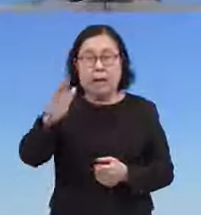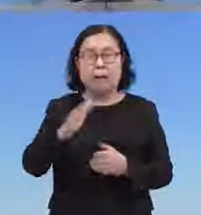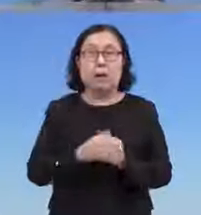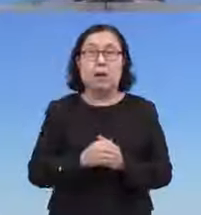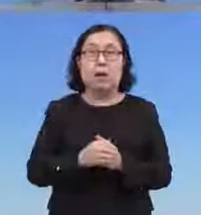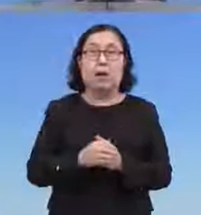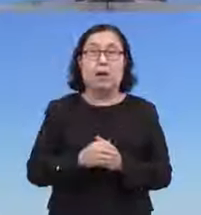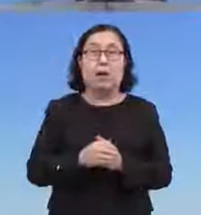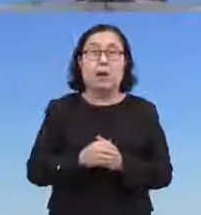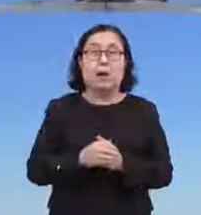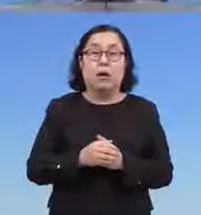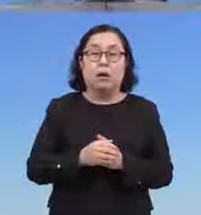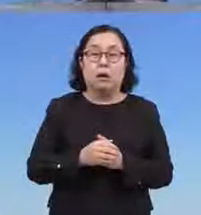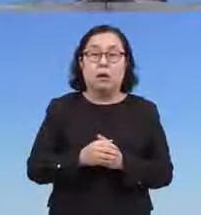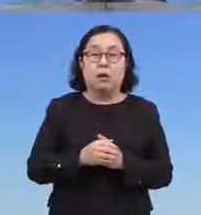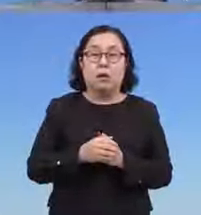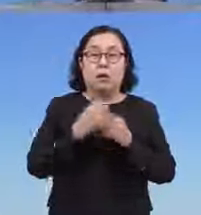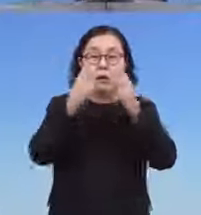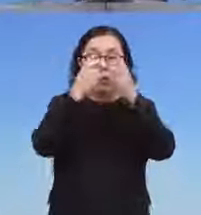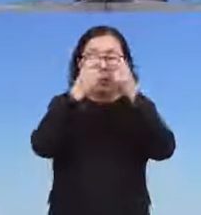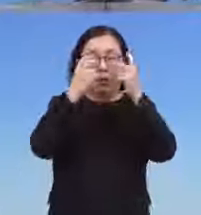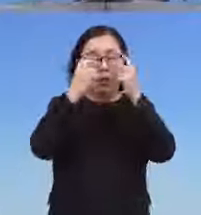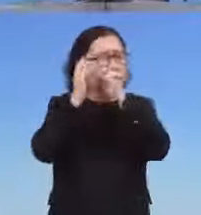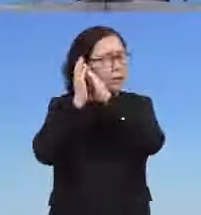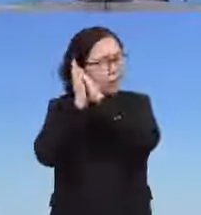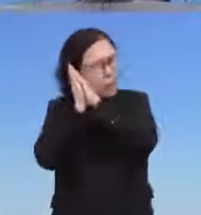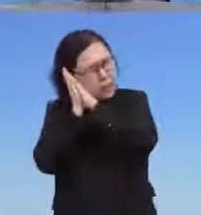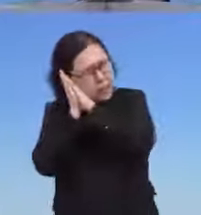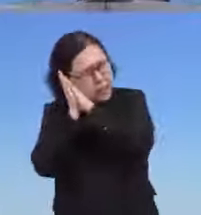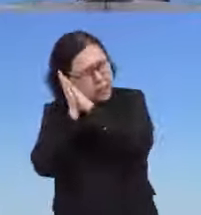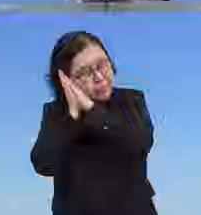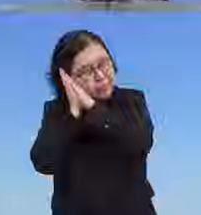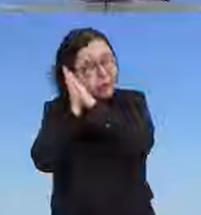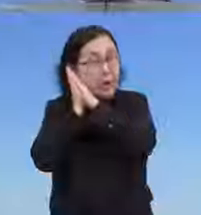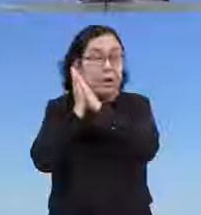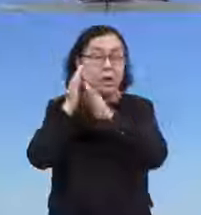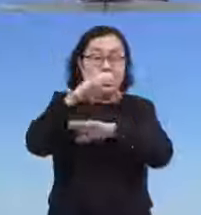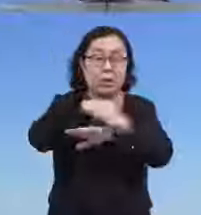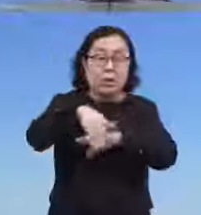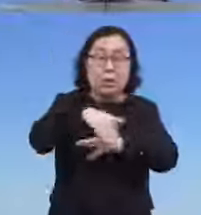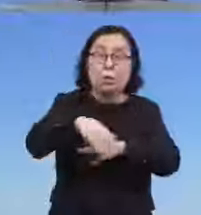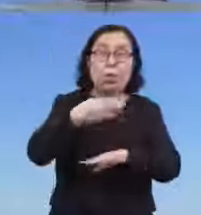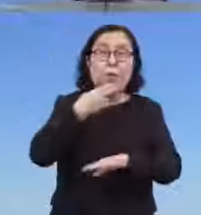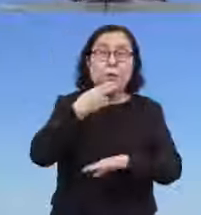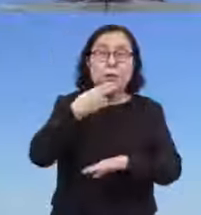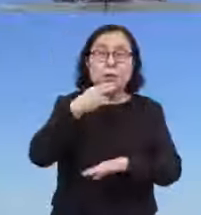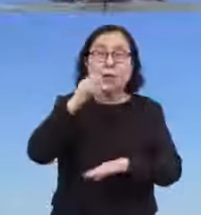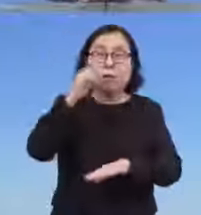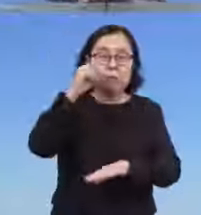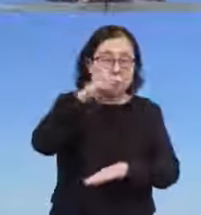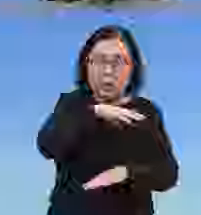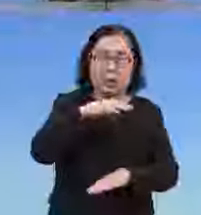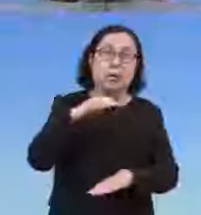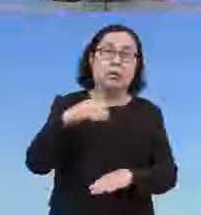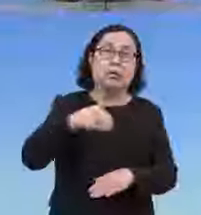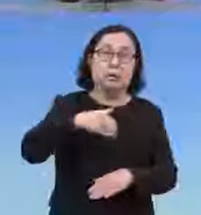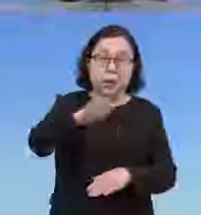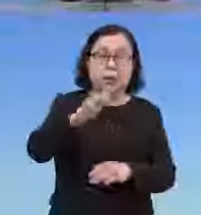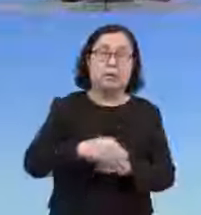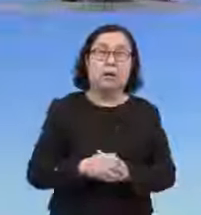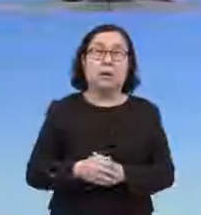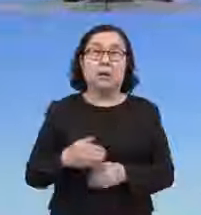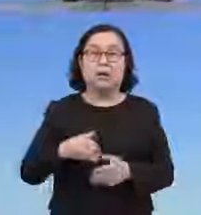제가 김포공항에 도착을 해가지고 그날 밤에 어디서 잘 계획도 안 하고 간 거 아닙니까? 그래